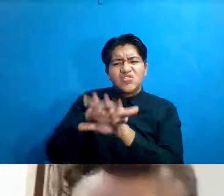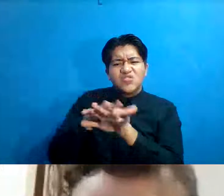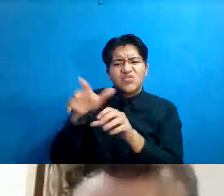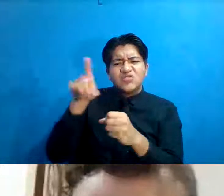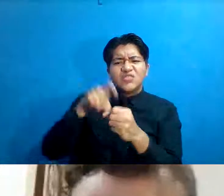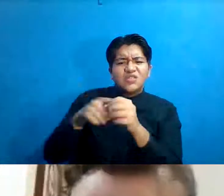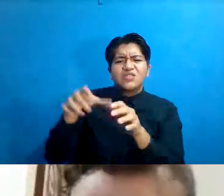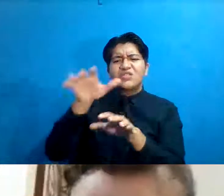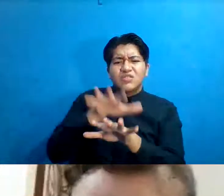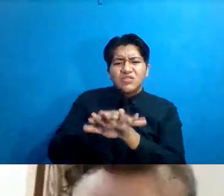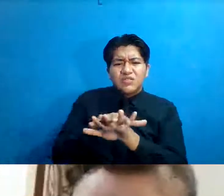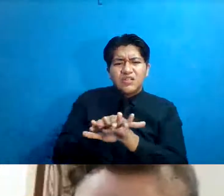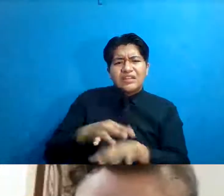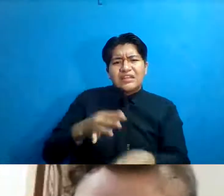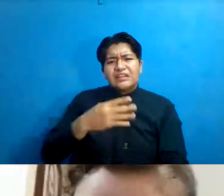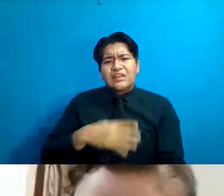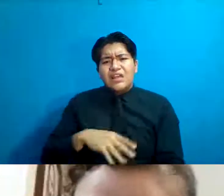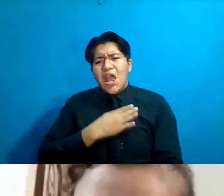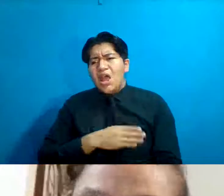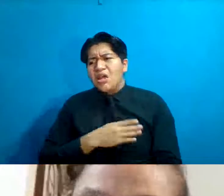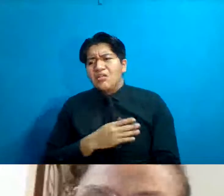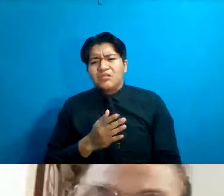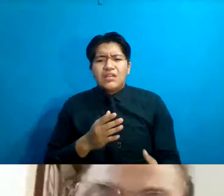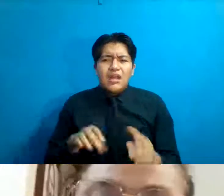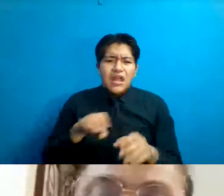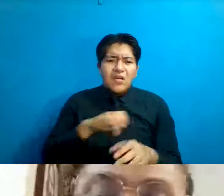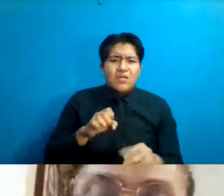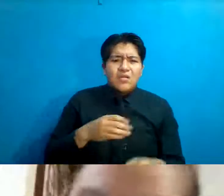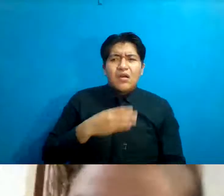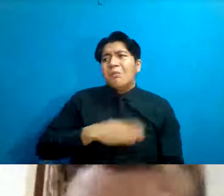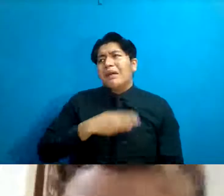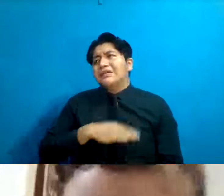dice, ¿dónde está el baño, por ejemplo?